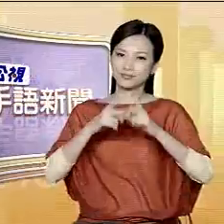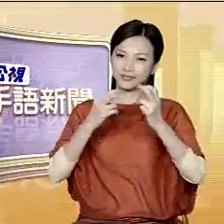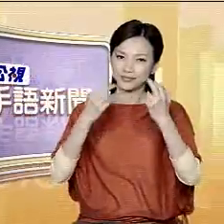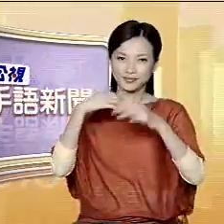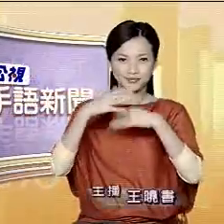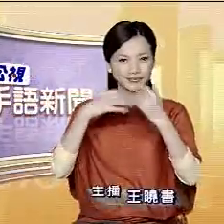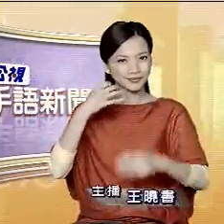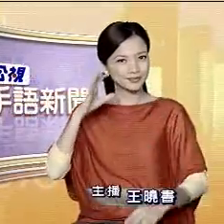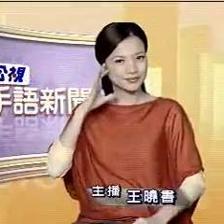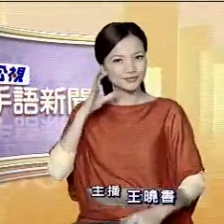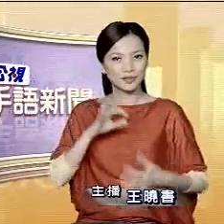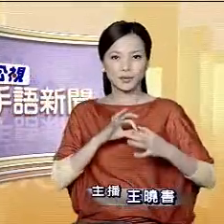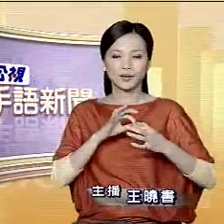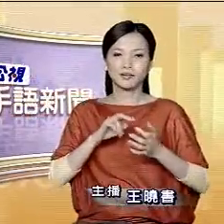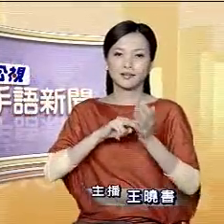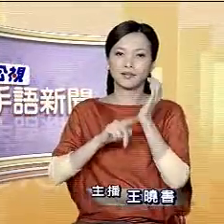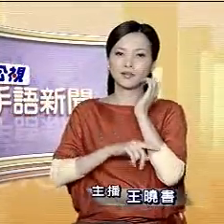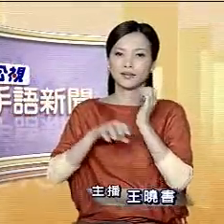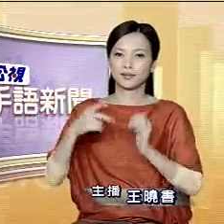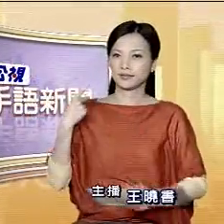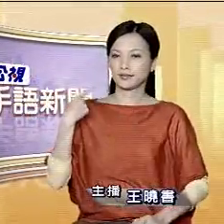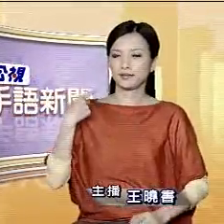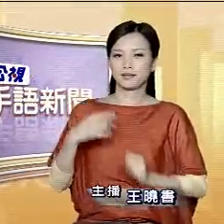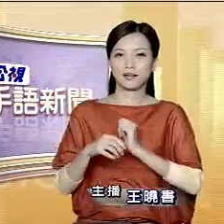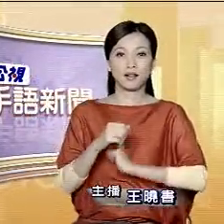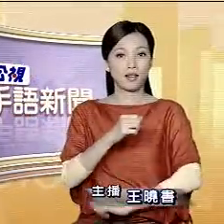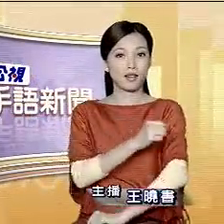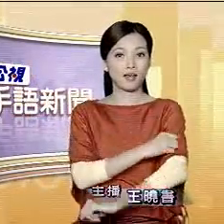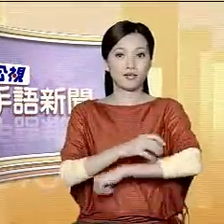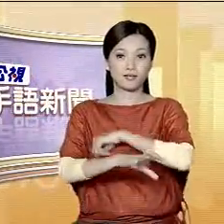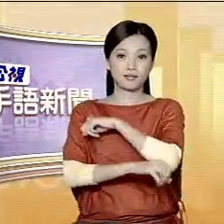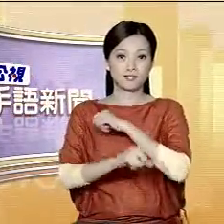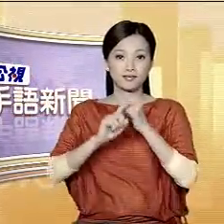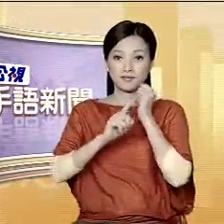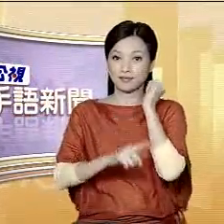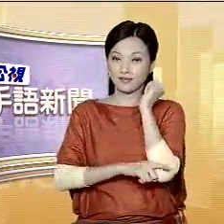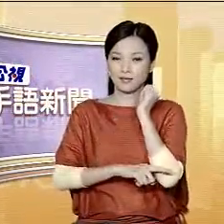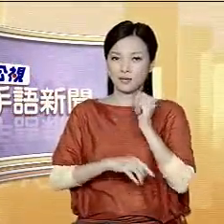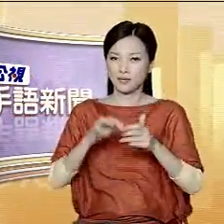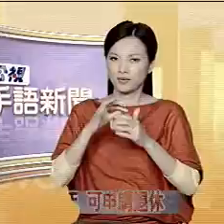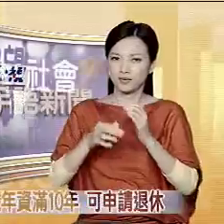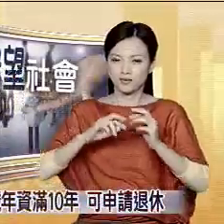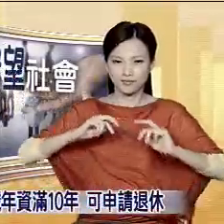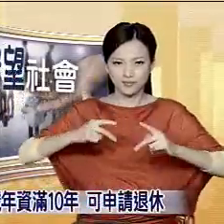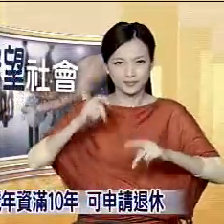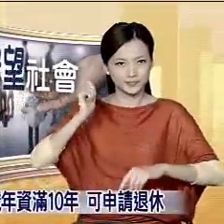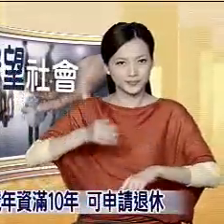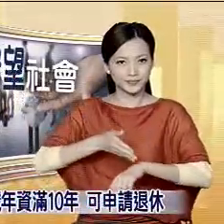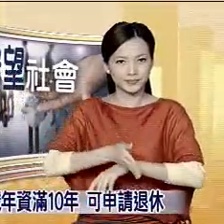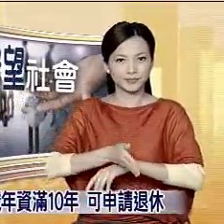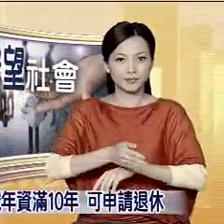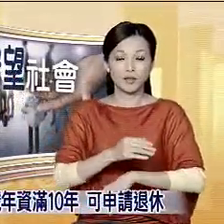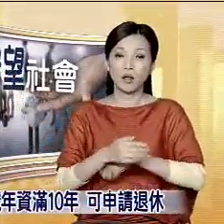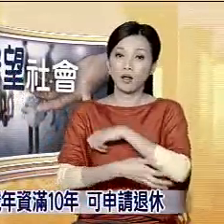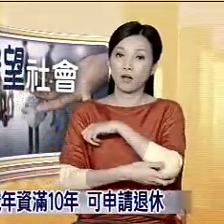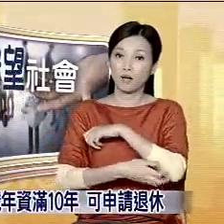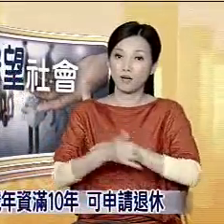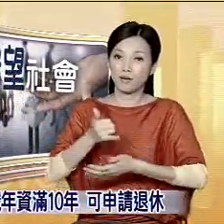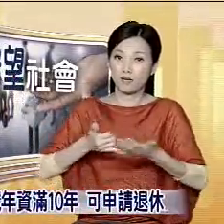欢迎回到首尔新闻的现场，来关心立法院礼拜二通过了劳基法修正案，放宽了劳工退休的规定，采